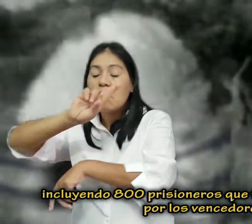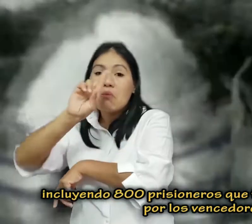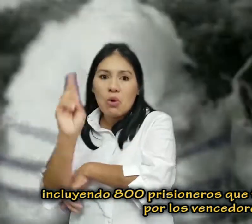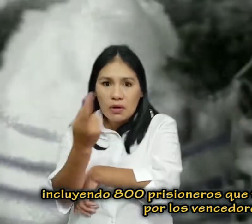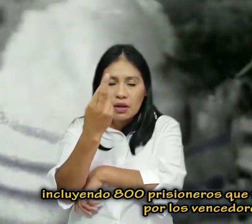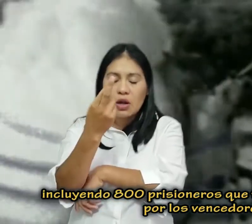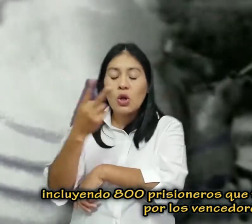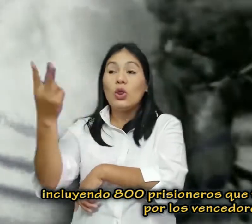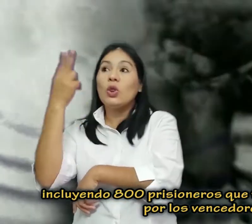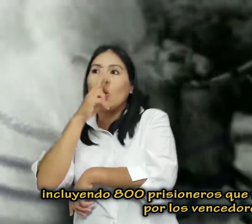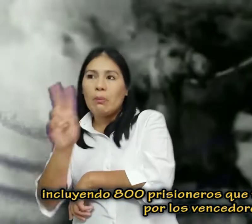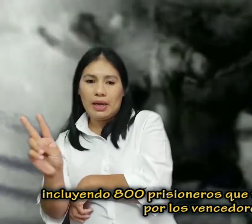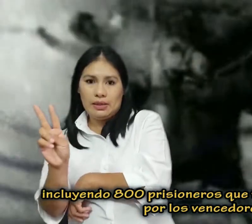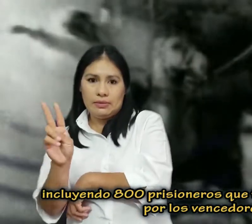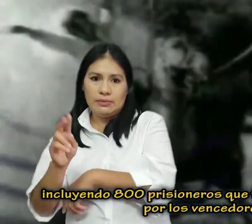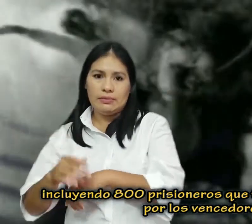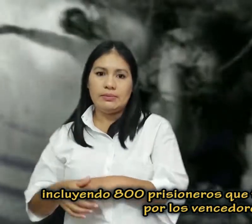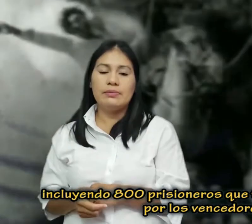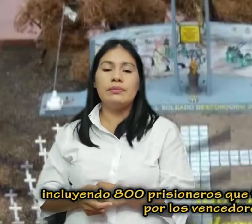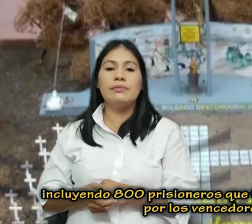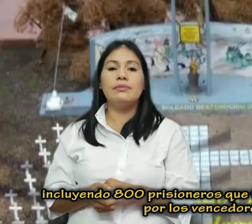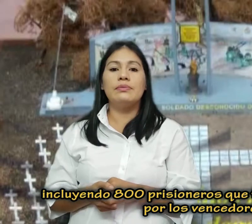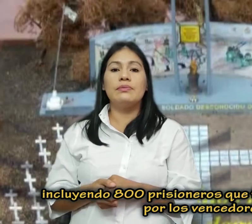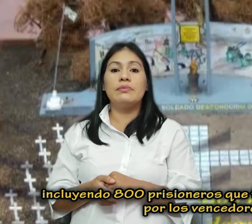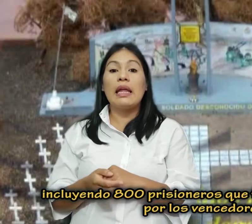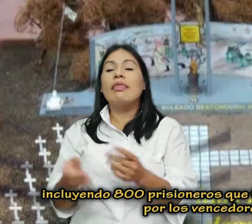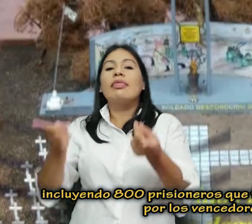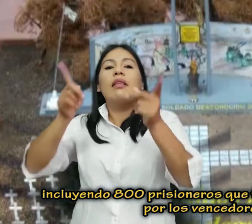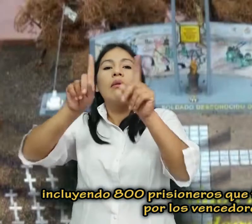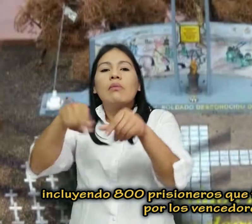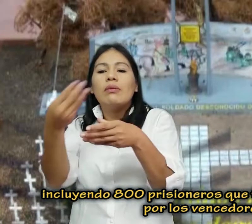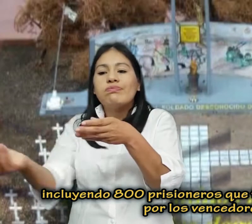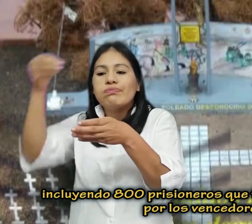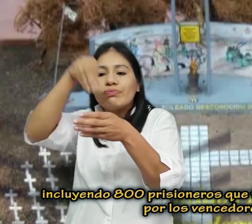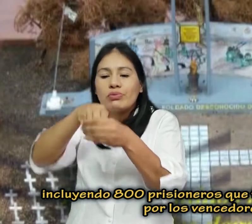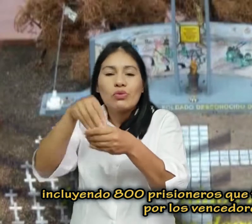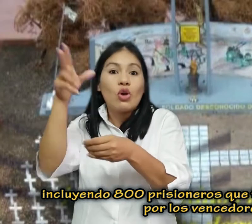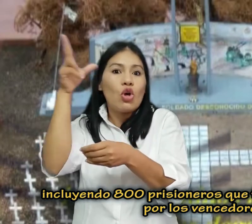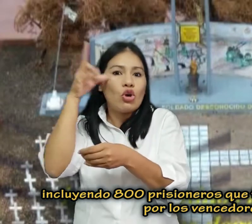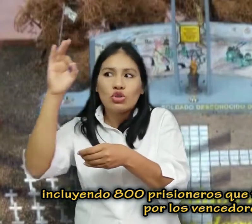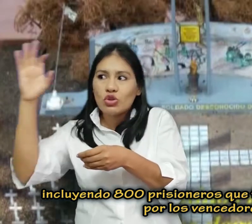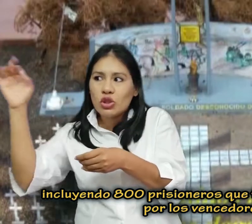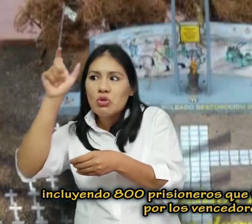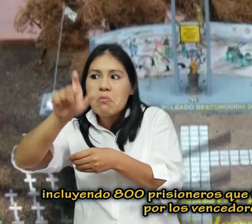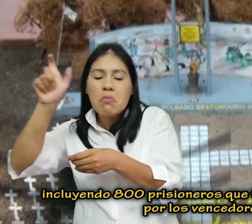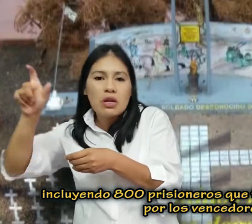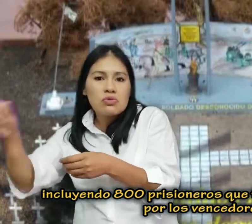800 prisioneros que fueron debollados por los vencedores.